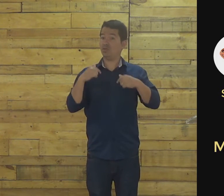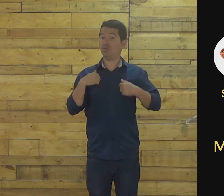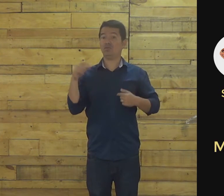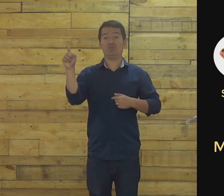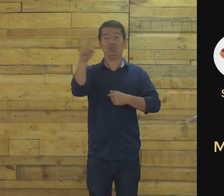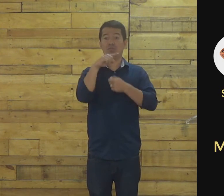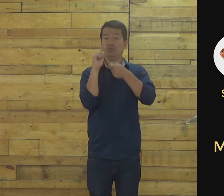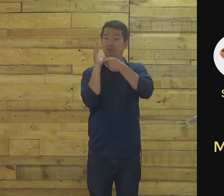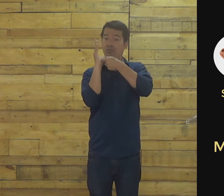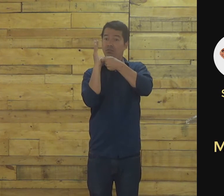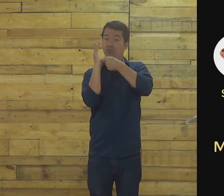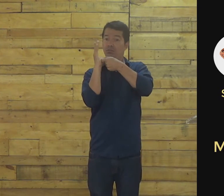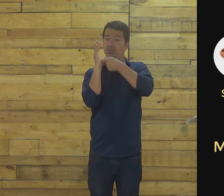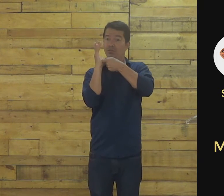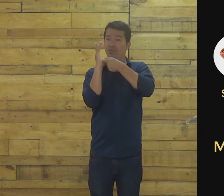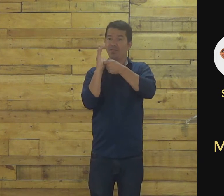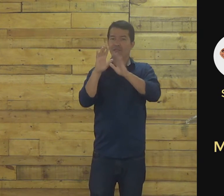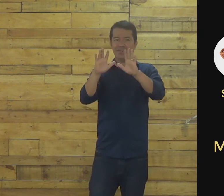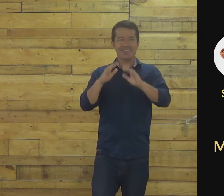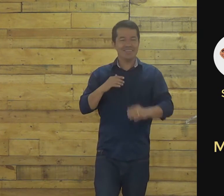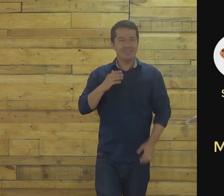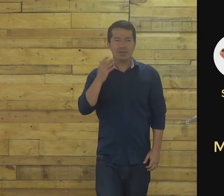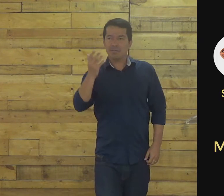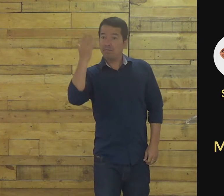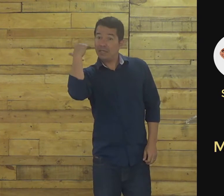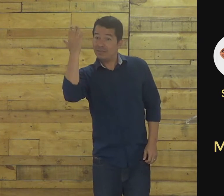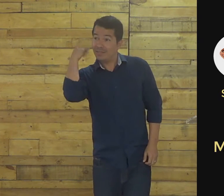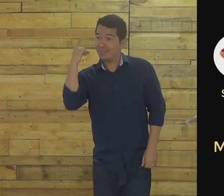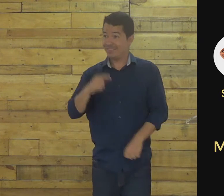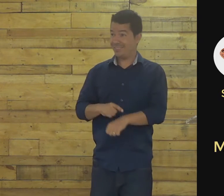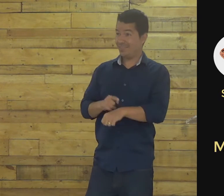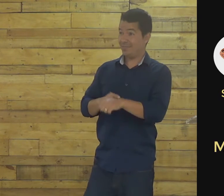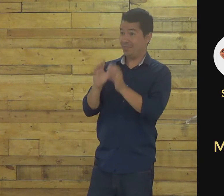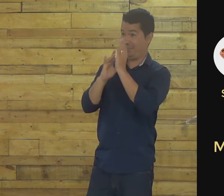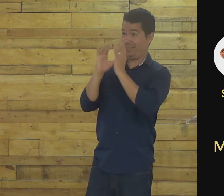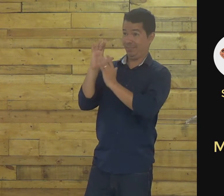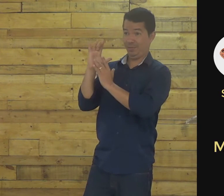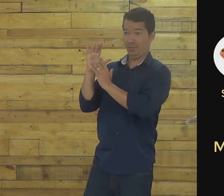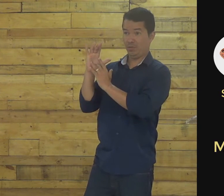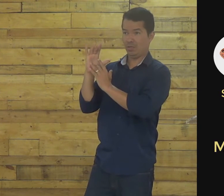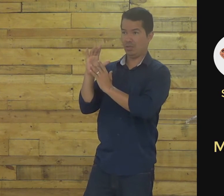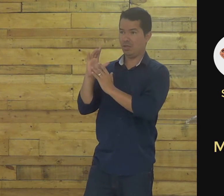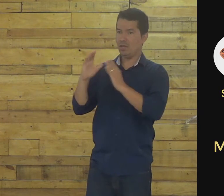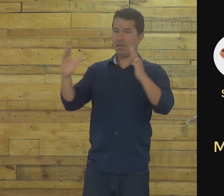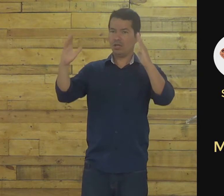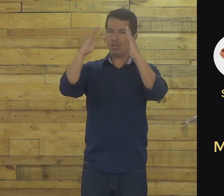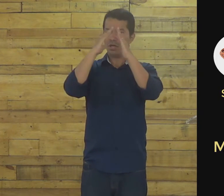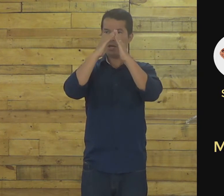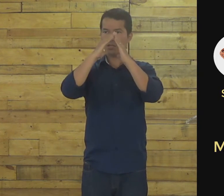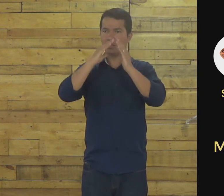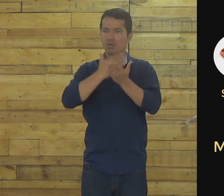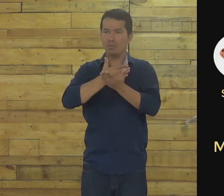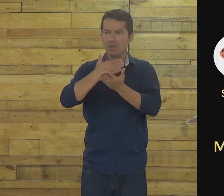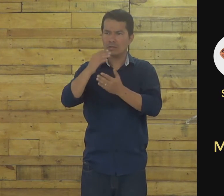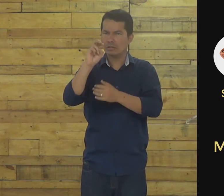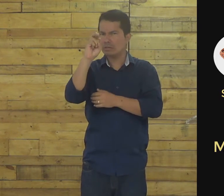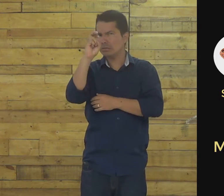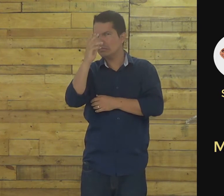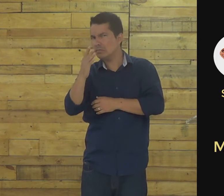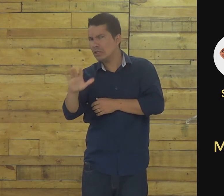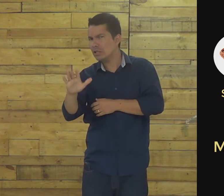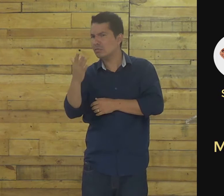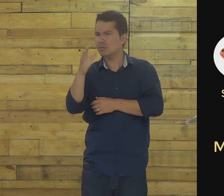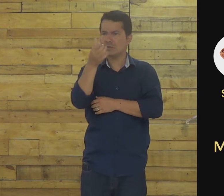Eu não estou falando isso para vocês, não está vindo de mim isso. Jesus fala isso para a gente. E eu lembro que, quando eu li a